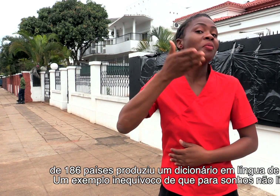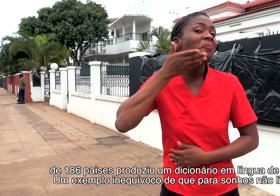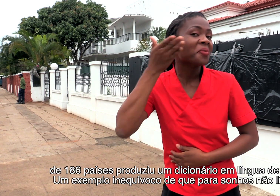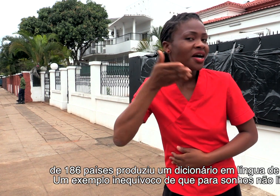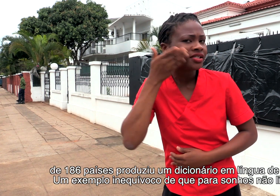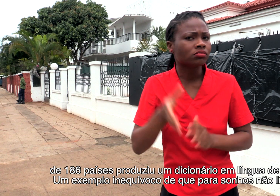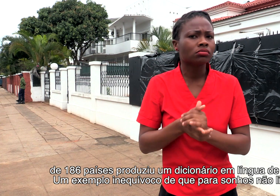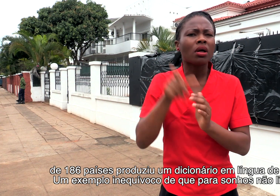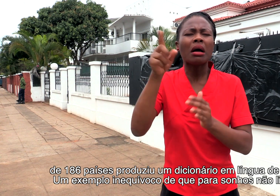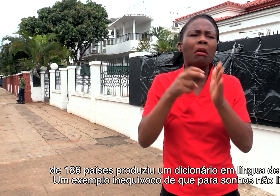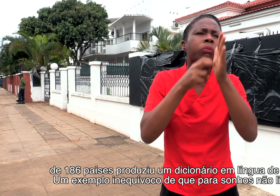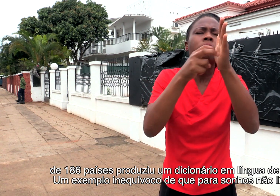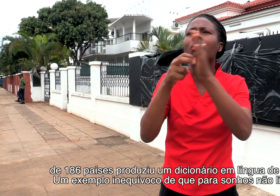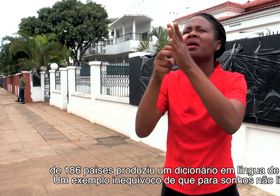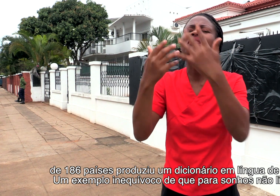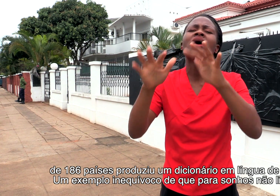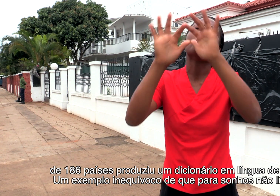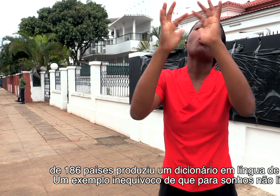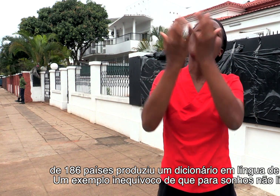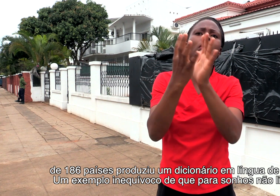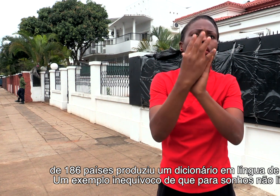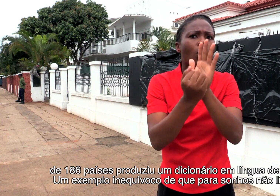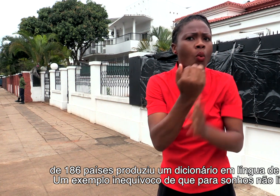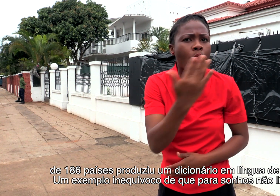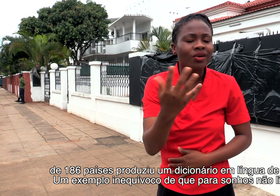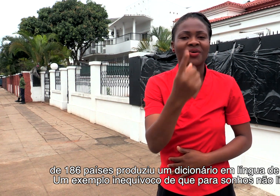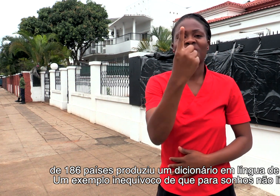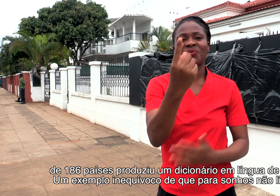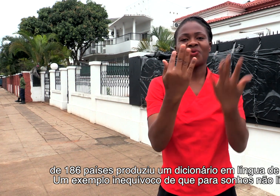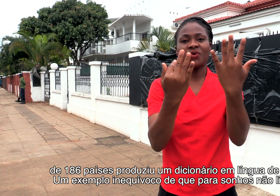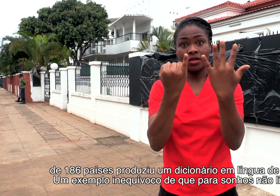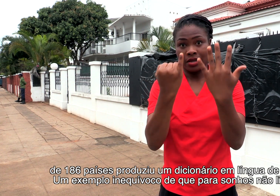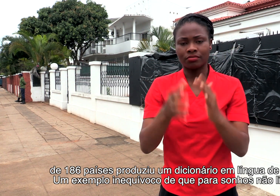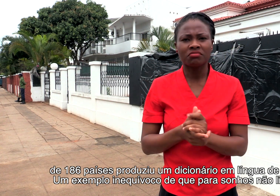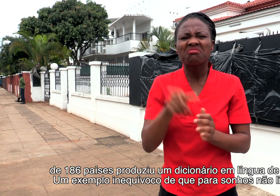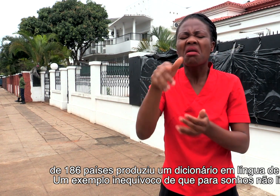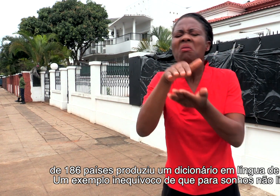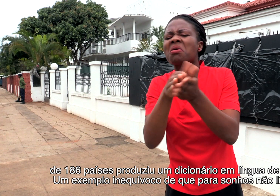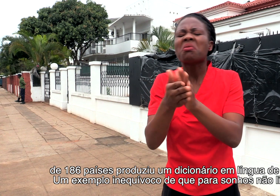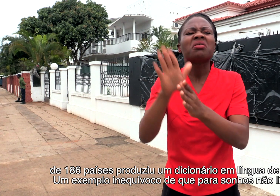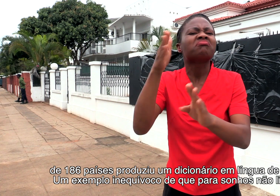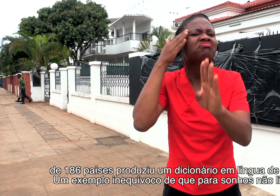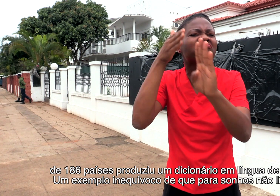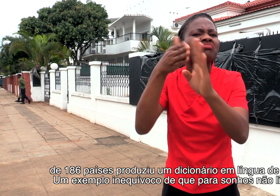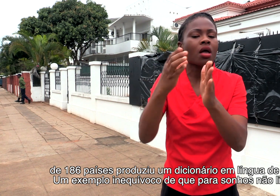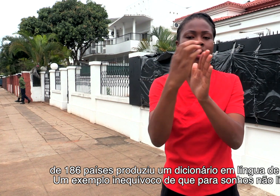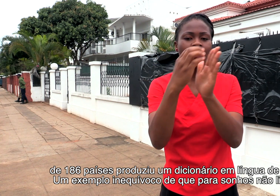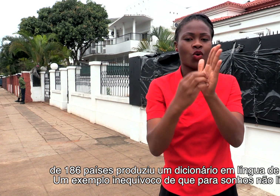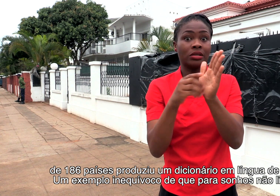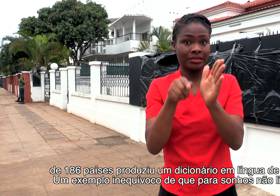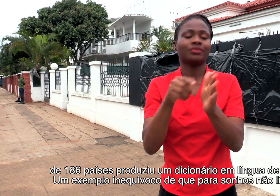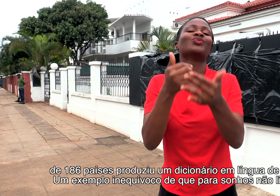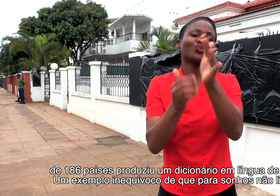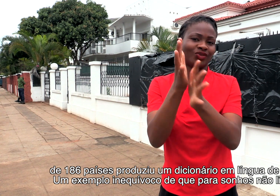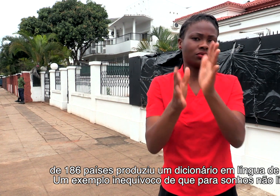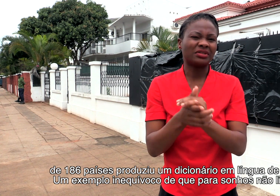de 186 países, produziu um dicionário em língua de sinais. Um exemplo inequívoco de que para os sonhos